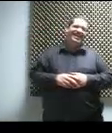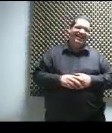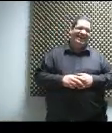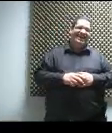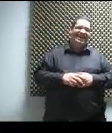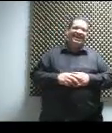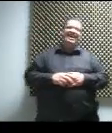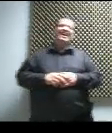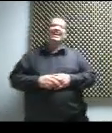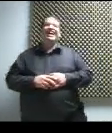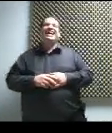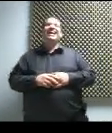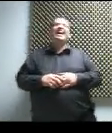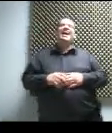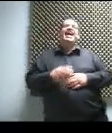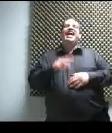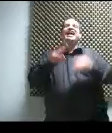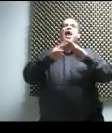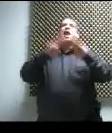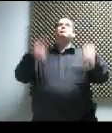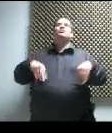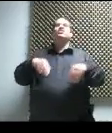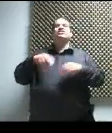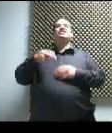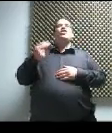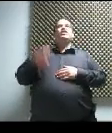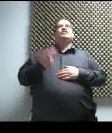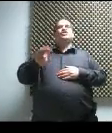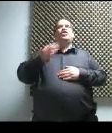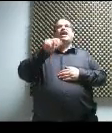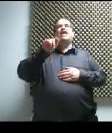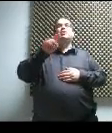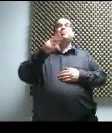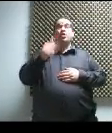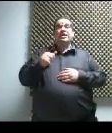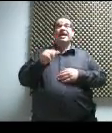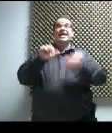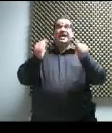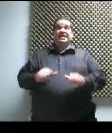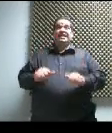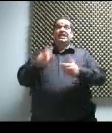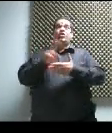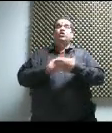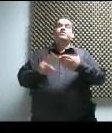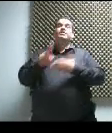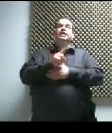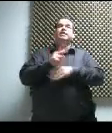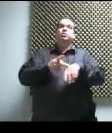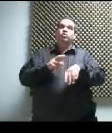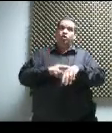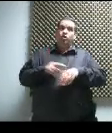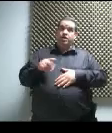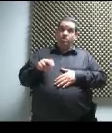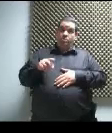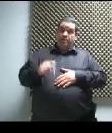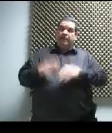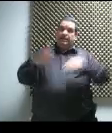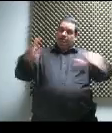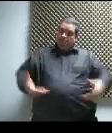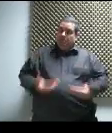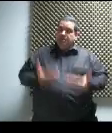Seguimos. Mira, en el Museo de Historia, Antropología y Arte de la Universidad de Puerto Rico, recinto de Río Piedras, te invito a